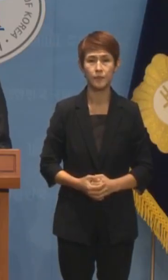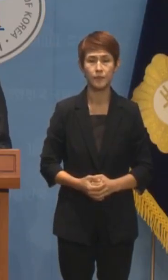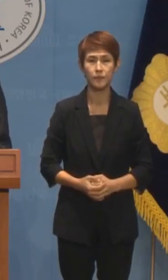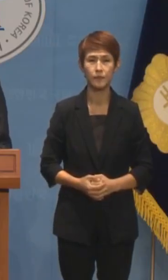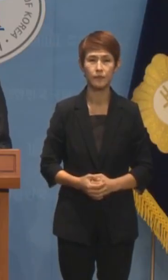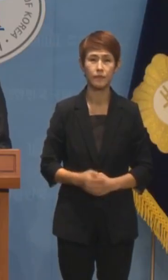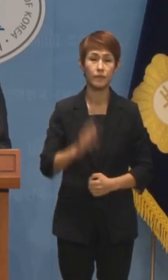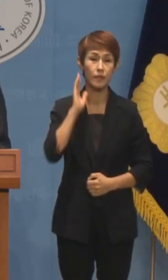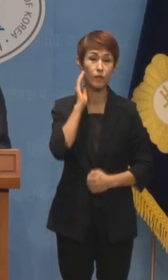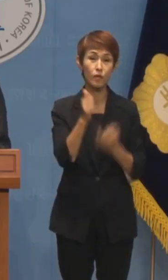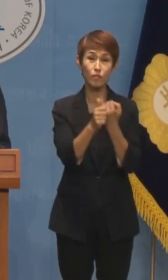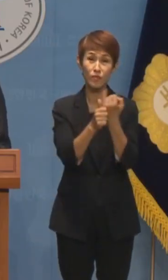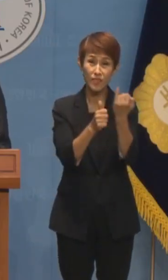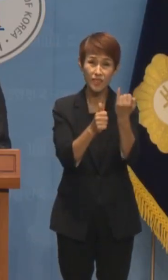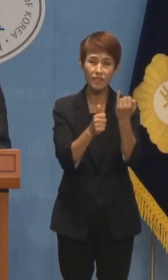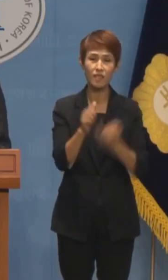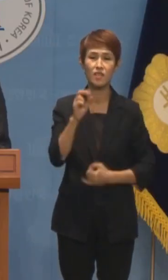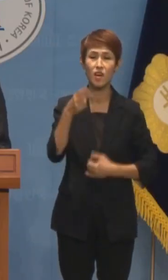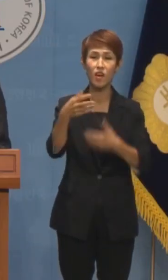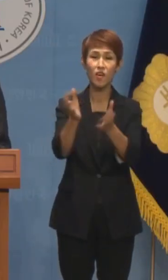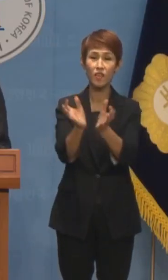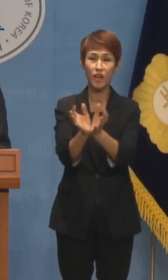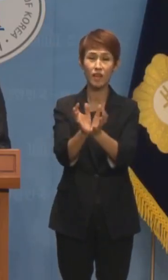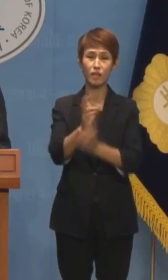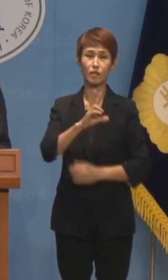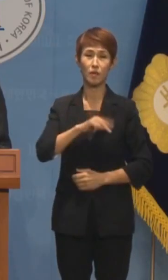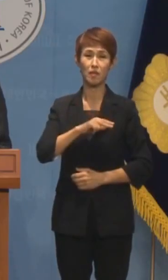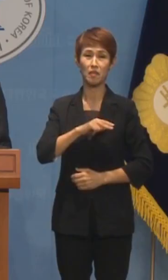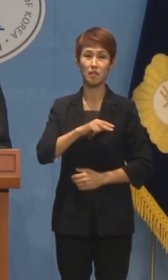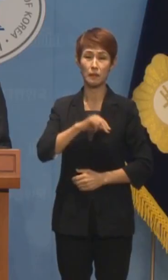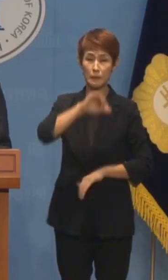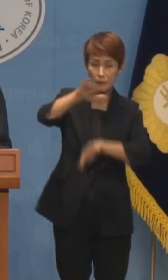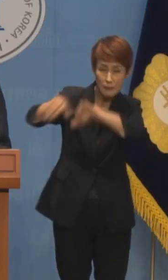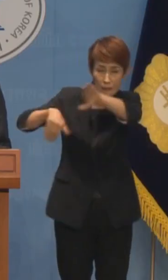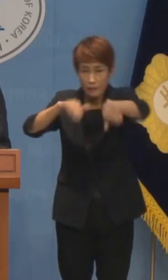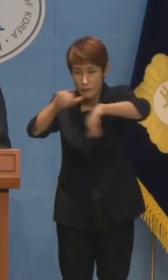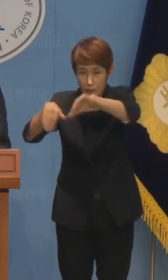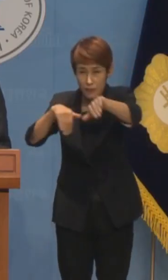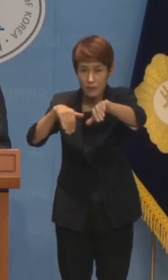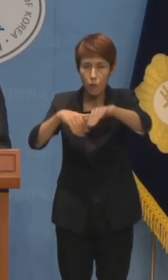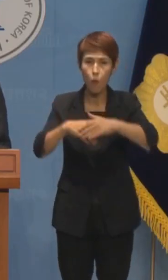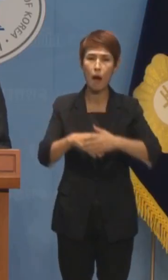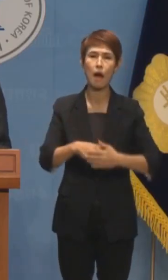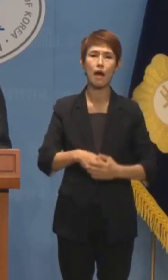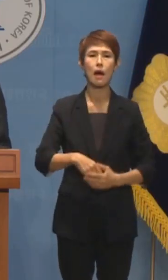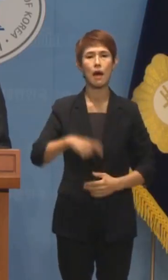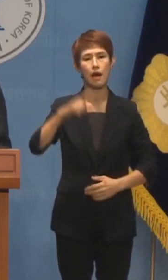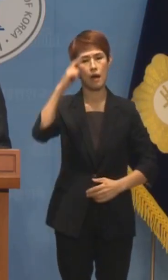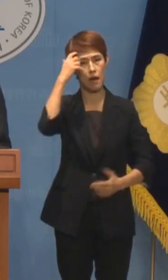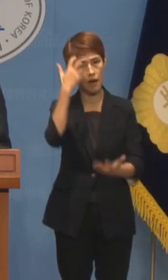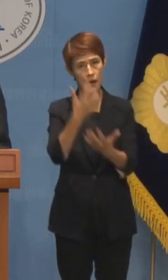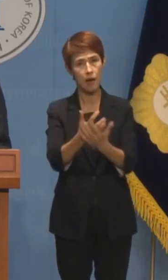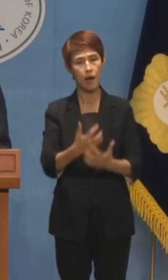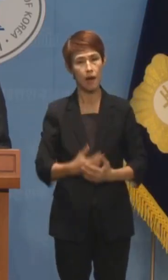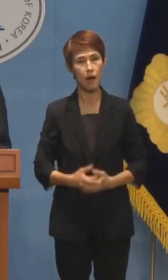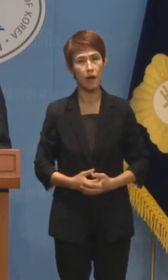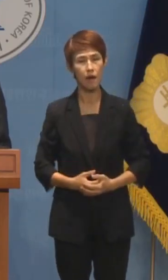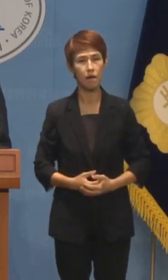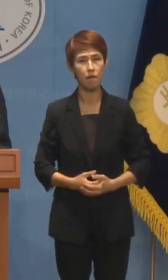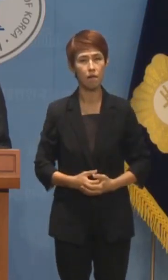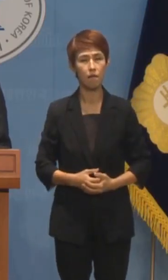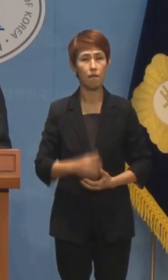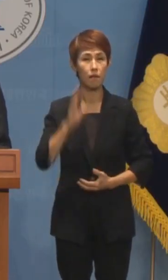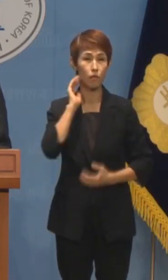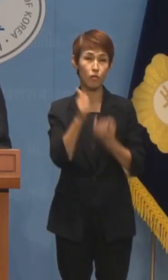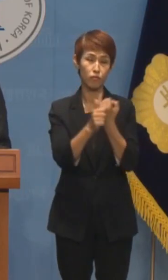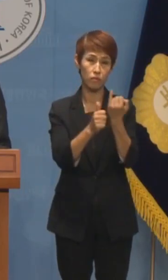김건희 여사가 여당 공천을 좌우지우지했다니 대한민국이 김건희